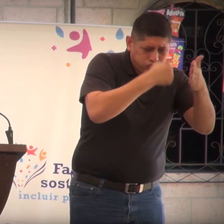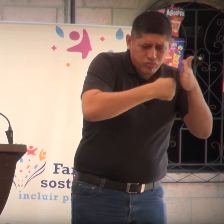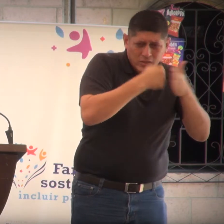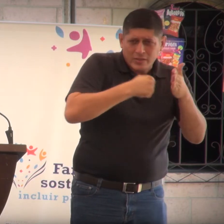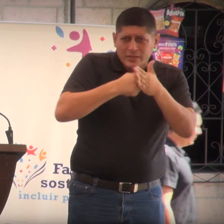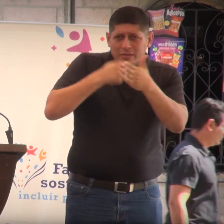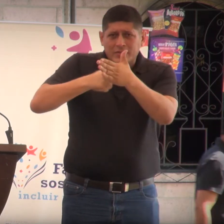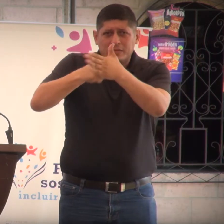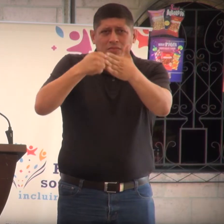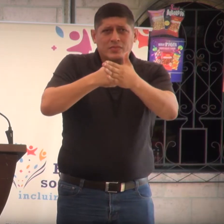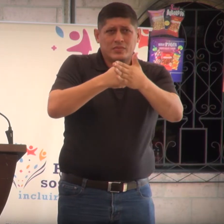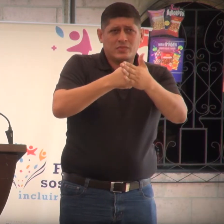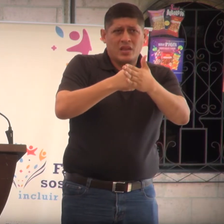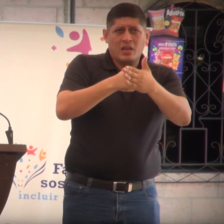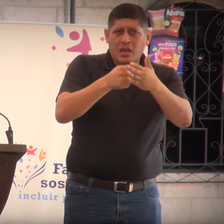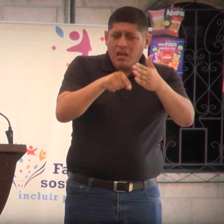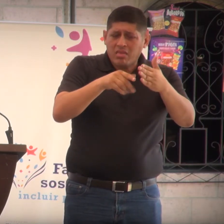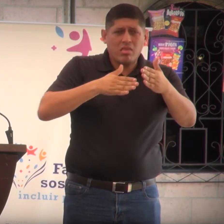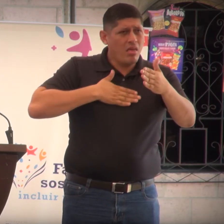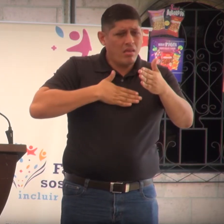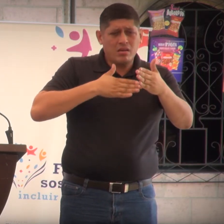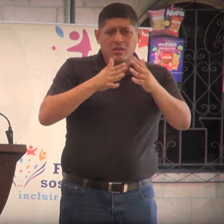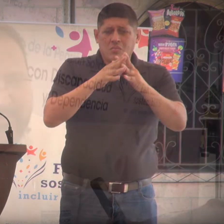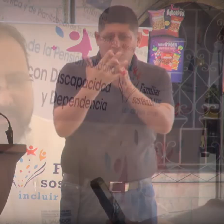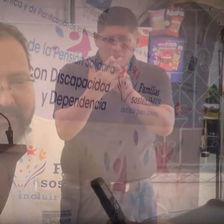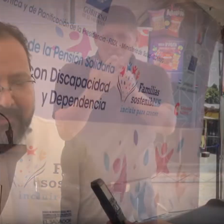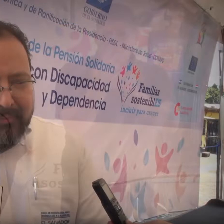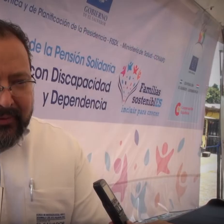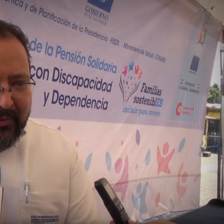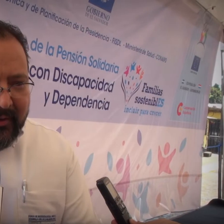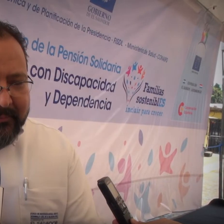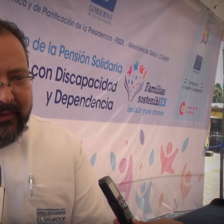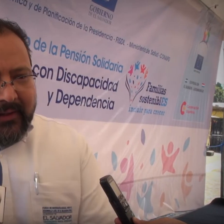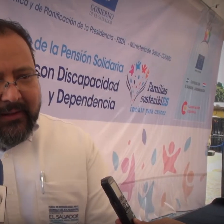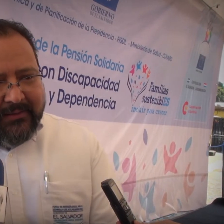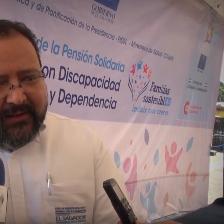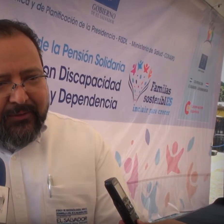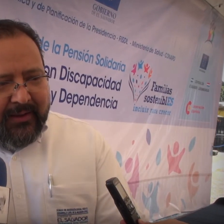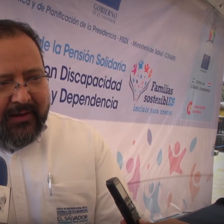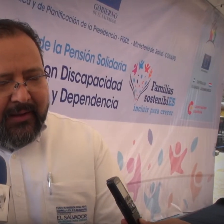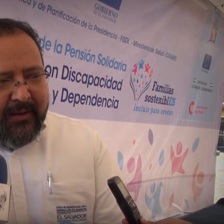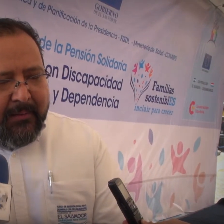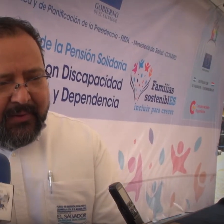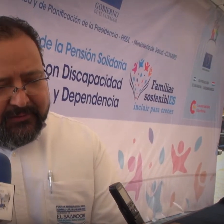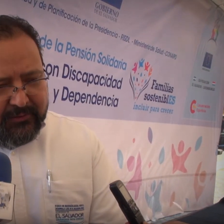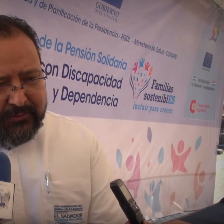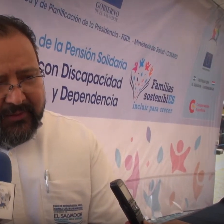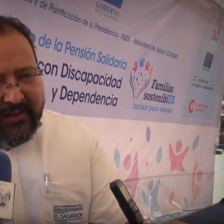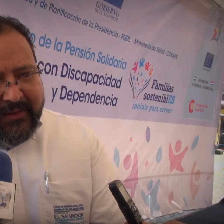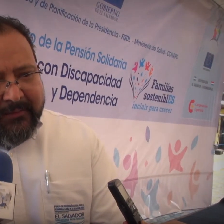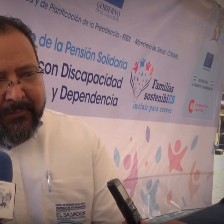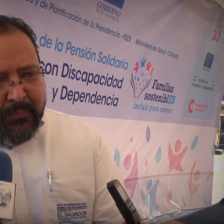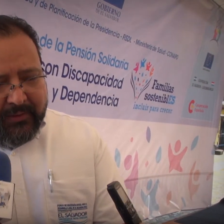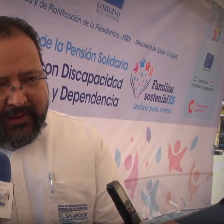ha existido mucha pobreza, mucha falta de empleo. Estamos ahora lanzando que es la pensión